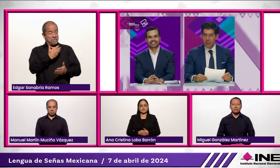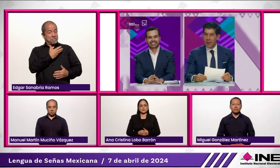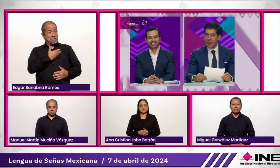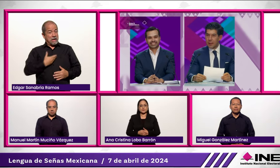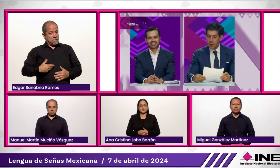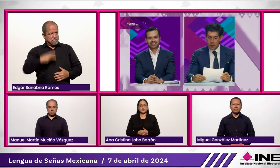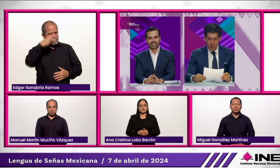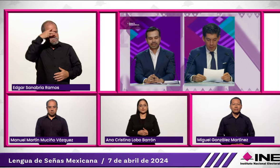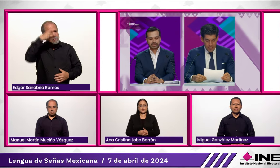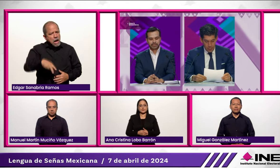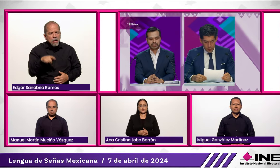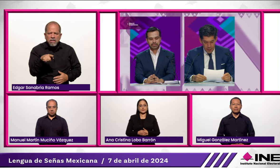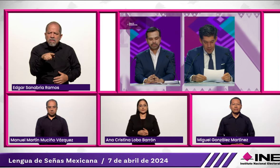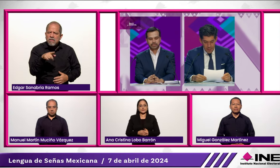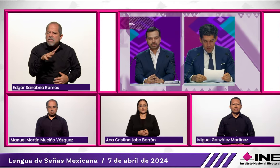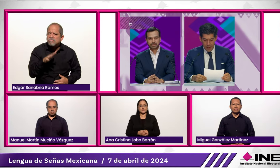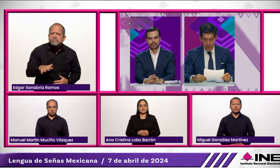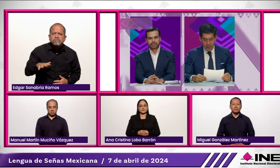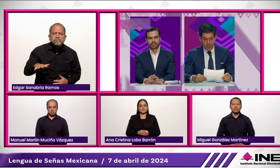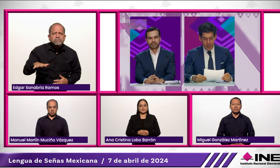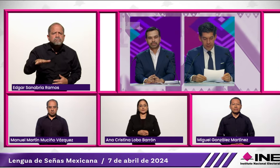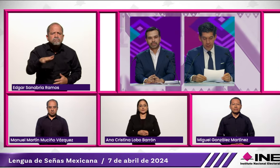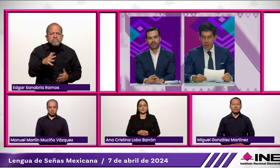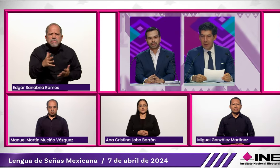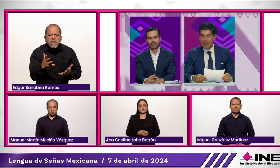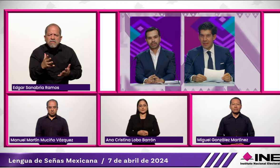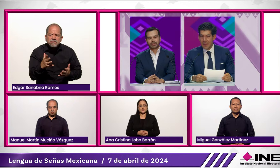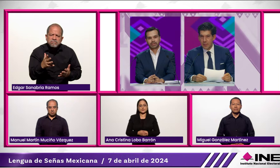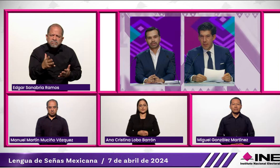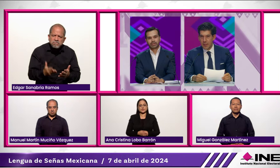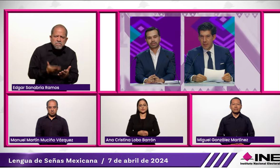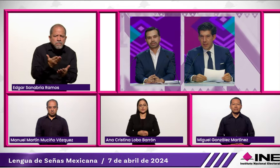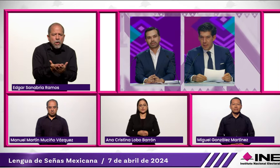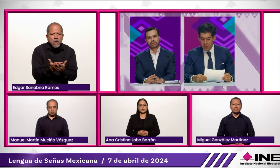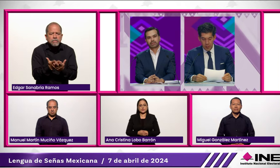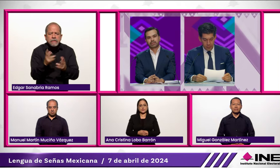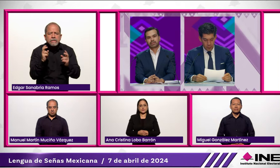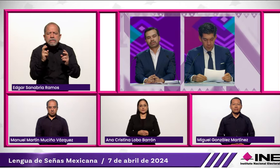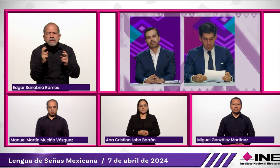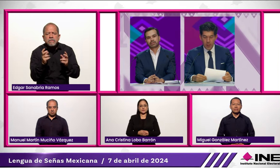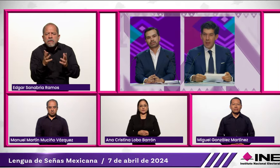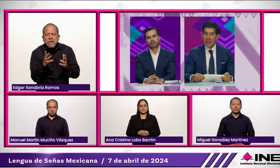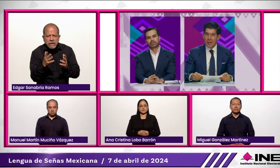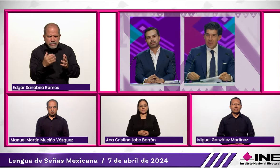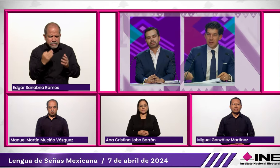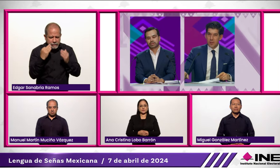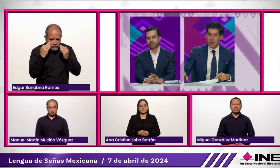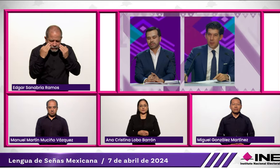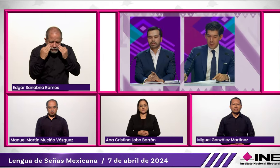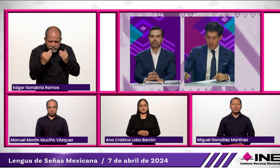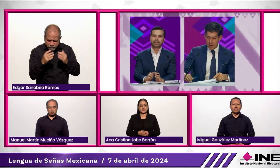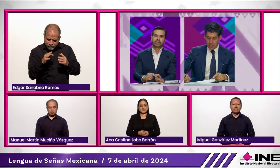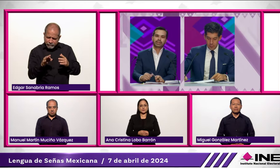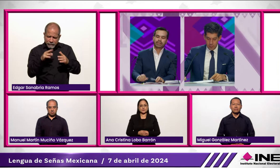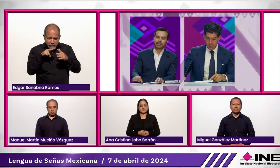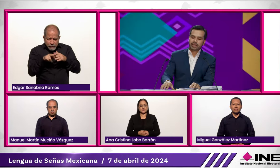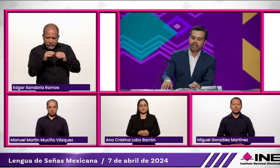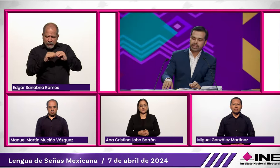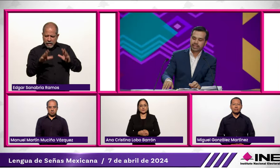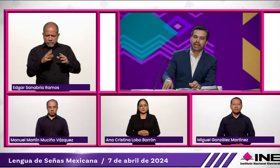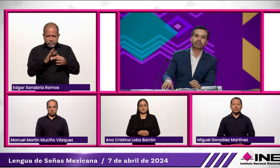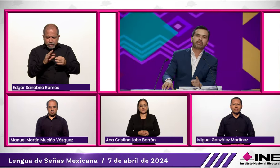cambio significativo que aportaría y marcaría la diferencia en materia de transparencia, acceso a la información y rendición de cuentas,